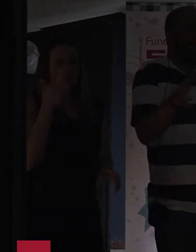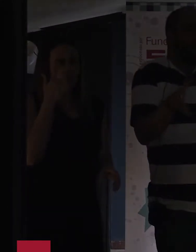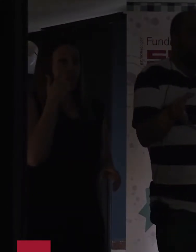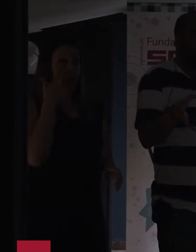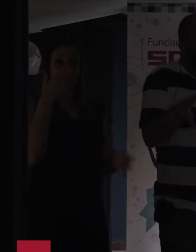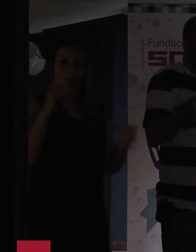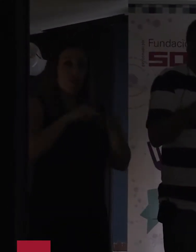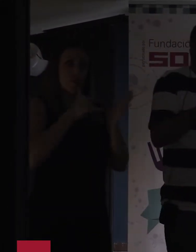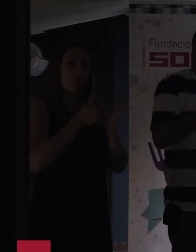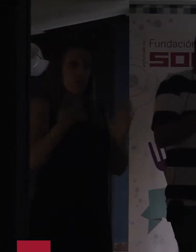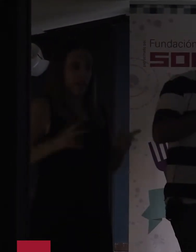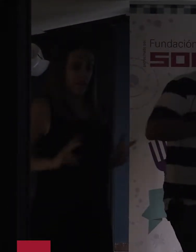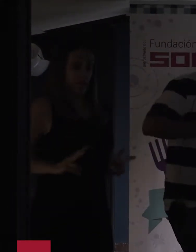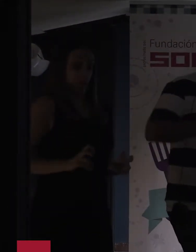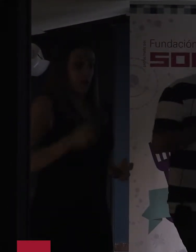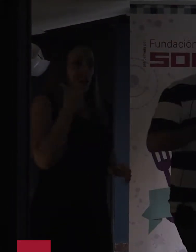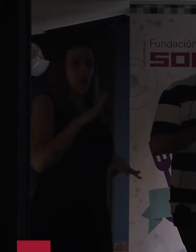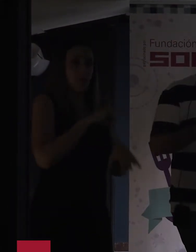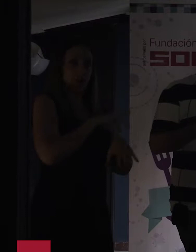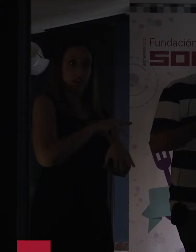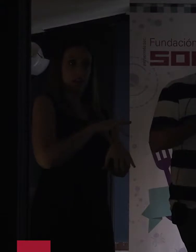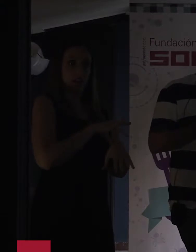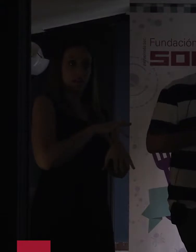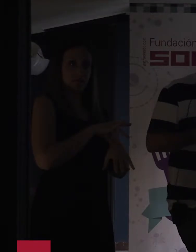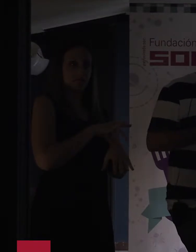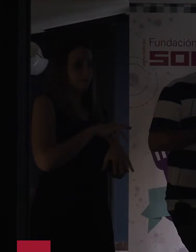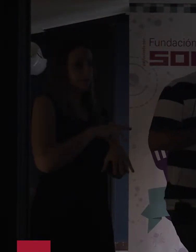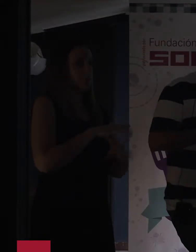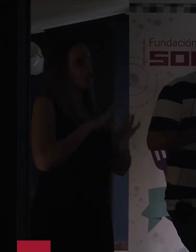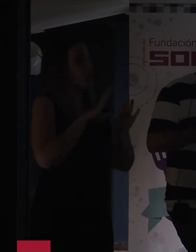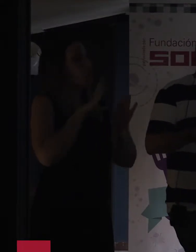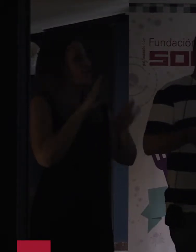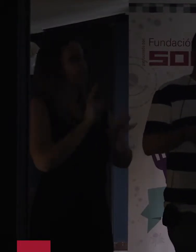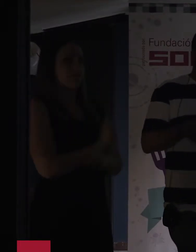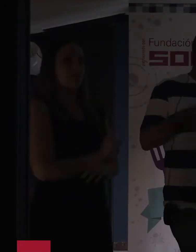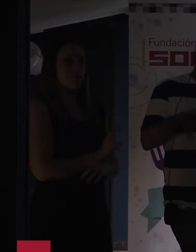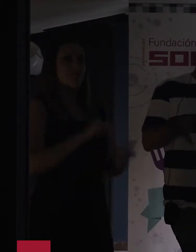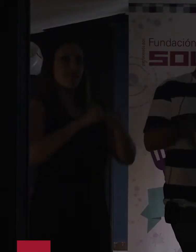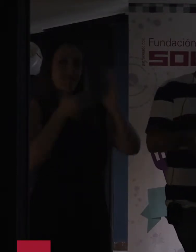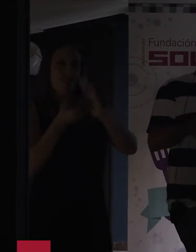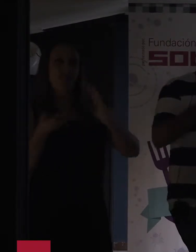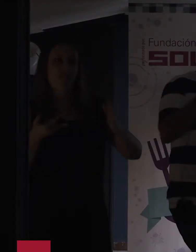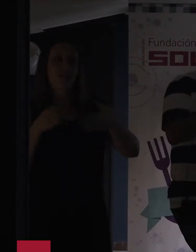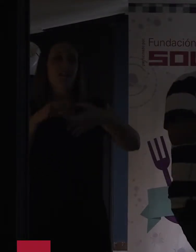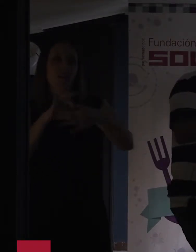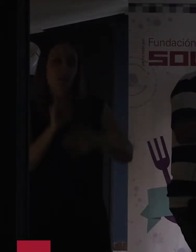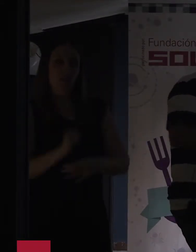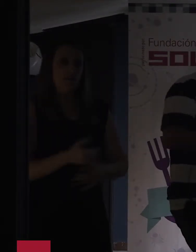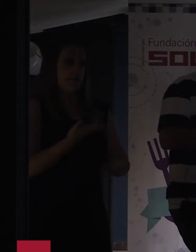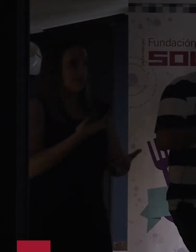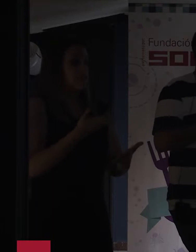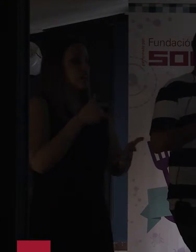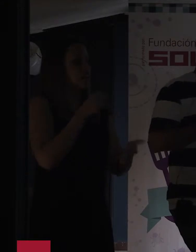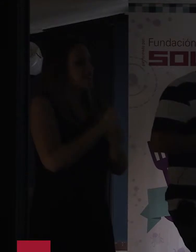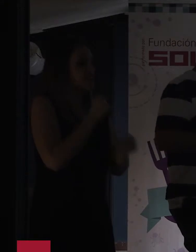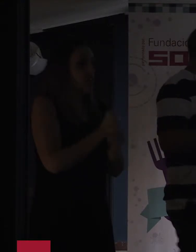que a priori parece un proyecto de medicina, pero es un proyecto de tecnología. La mayor parte del peso del trabajo